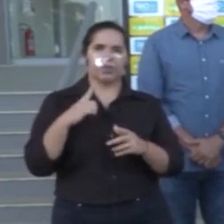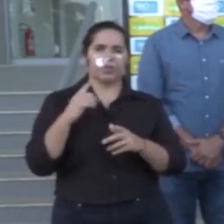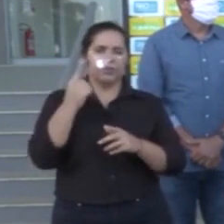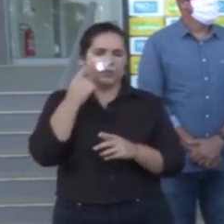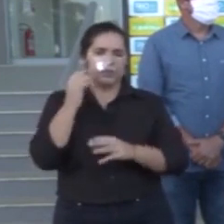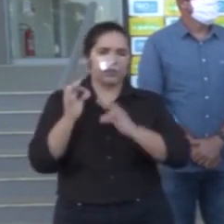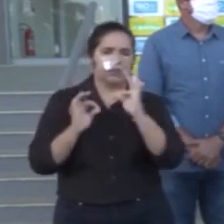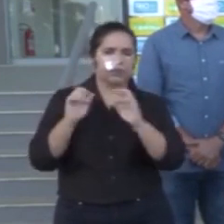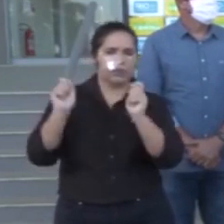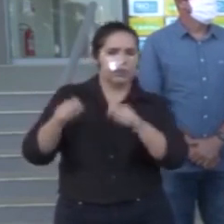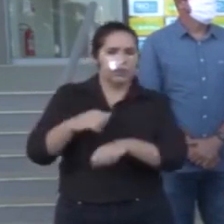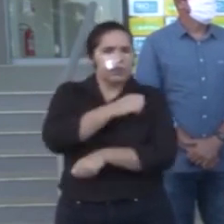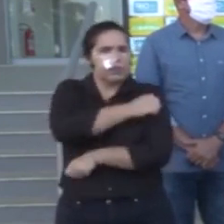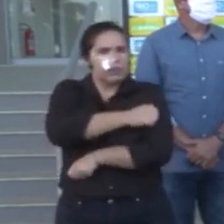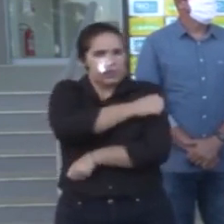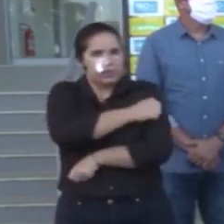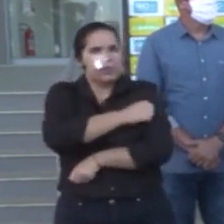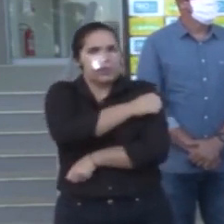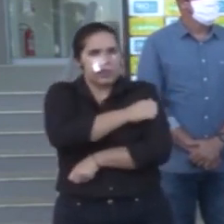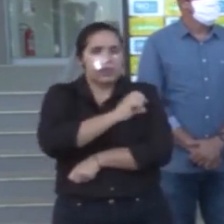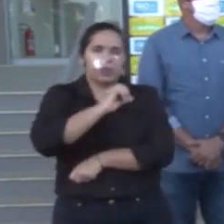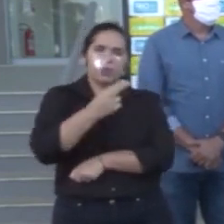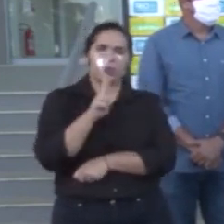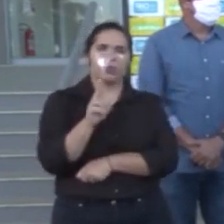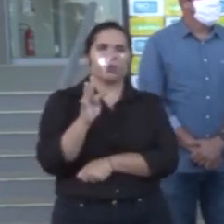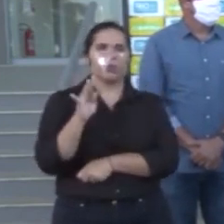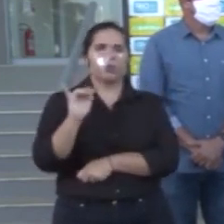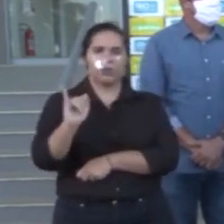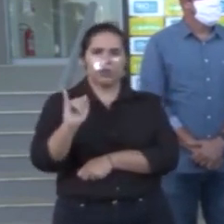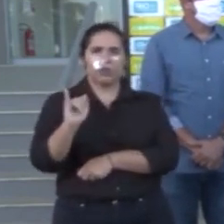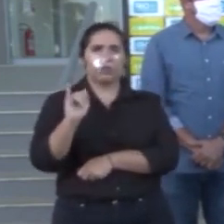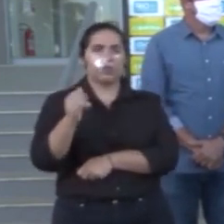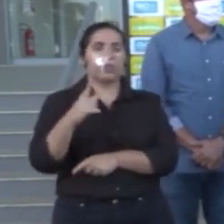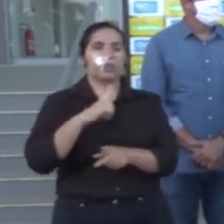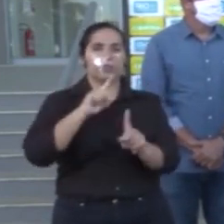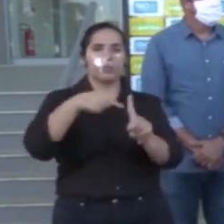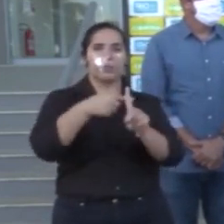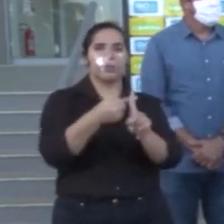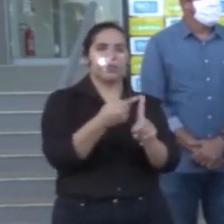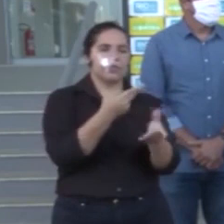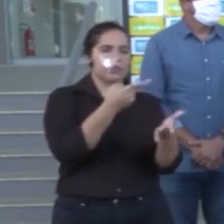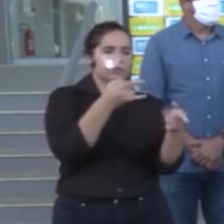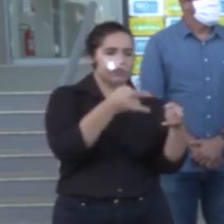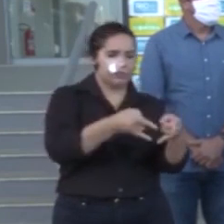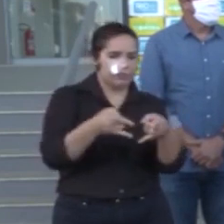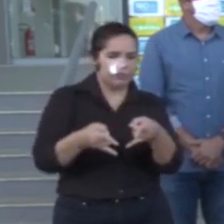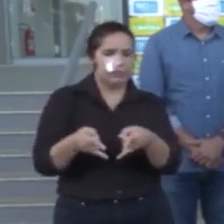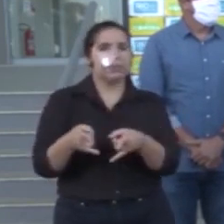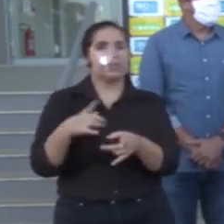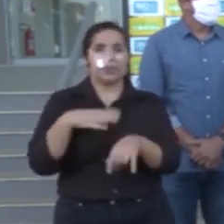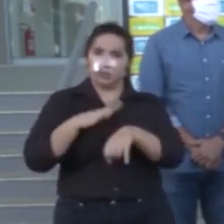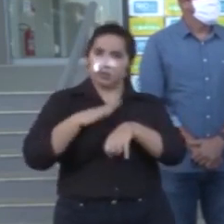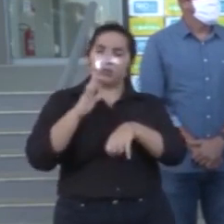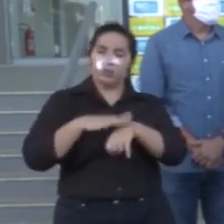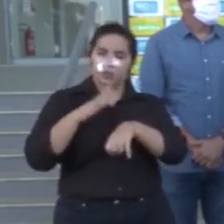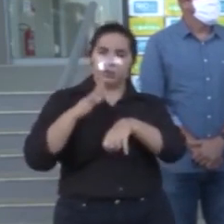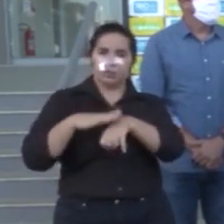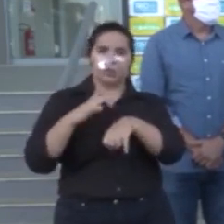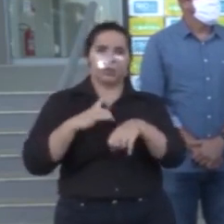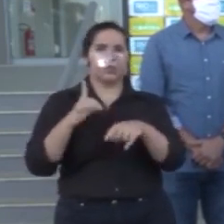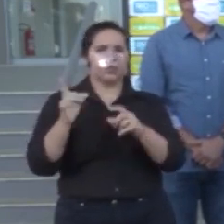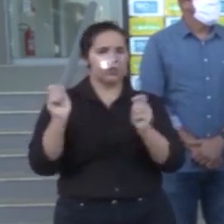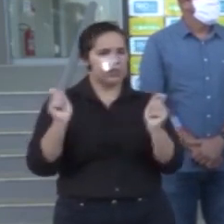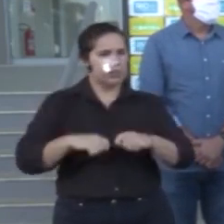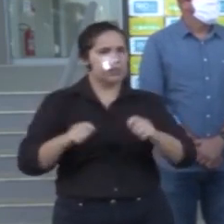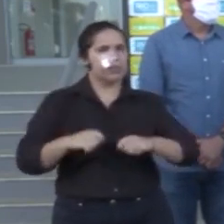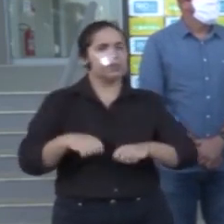triagem, vão para a enfermaria ou vão para a UTI. Aí abre mais 6. E isso, cada vez nós somos mais bem treinados,